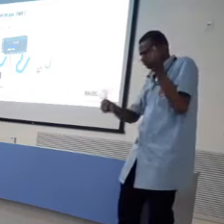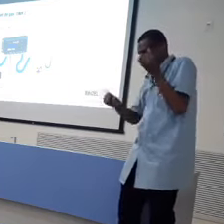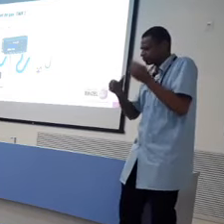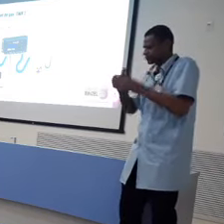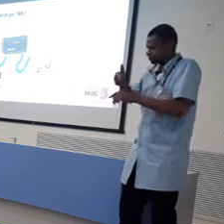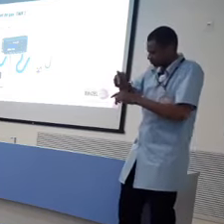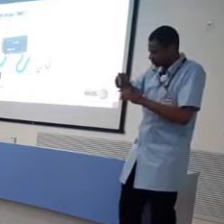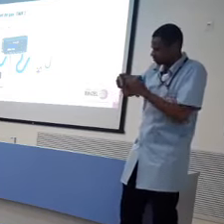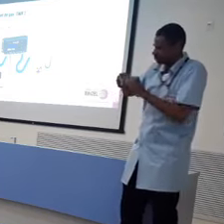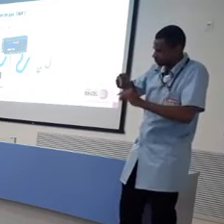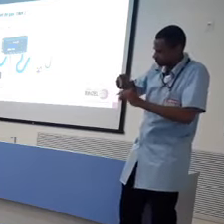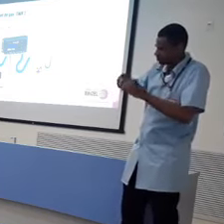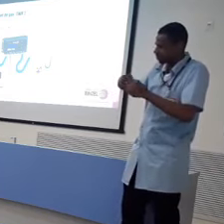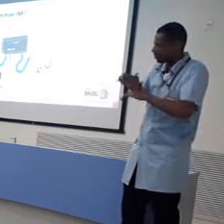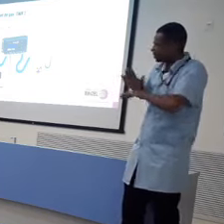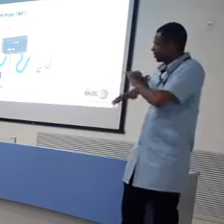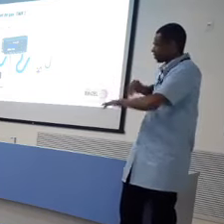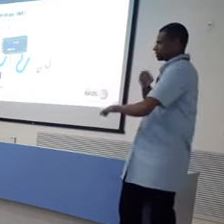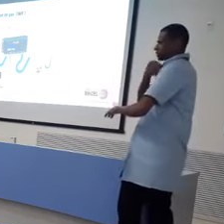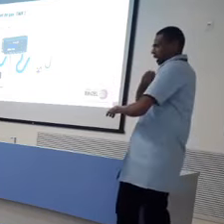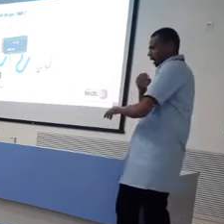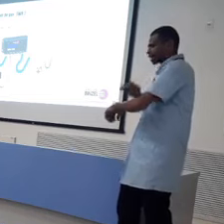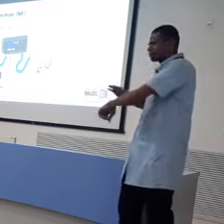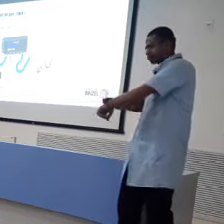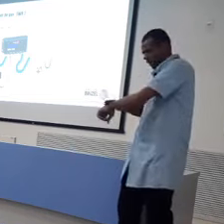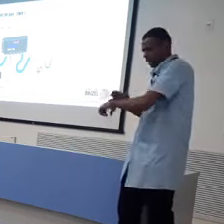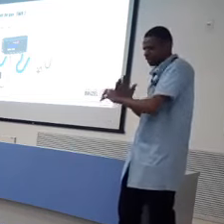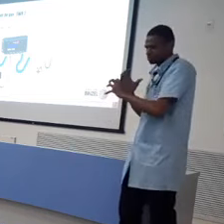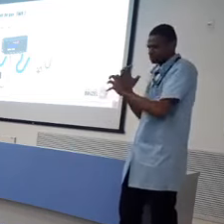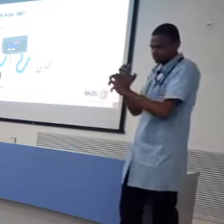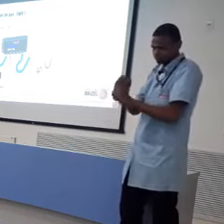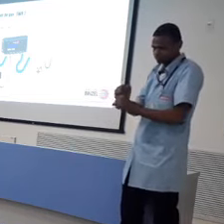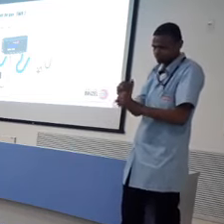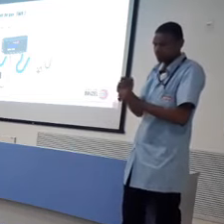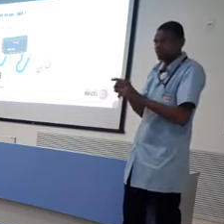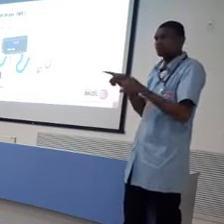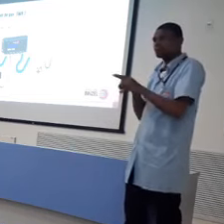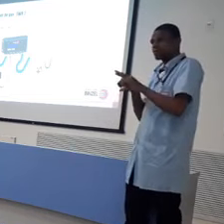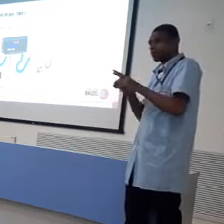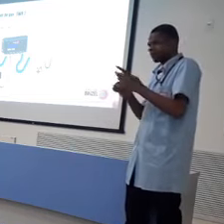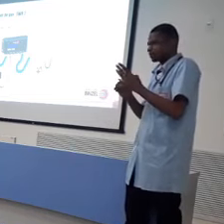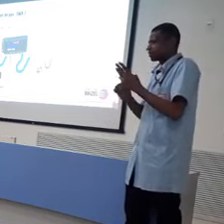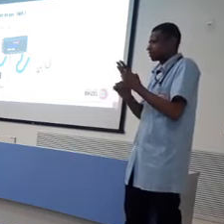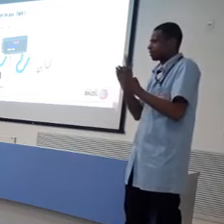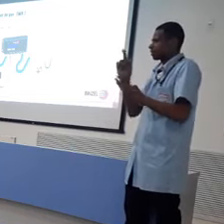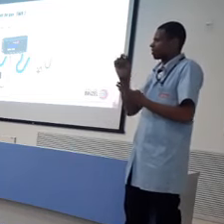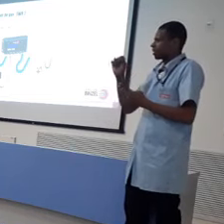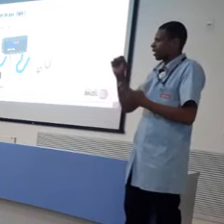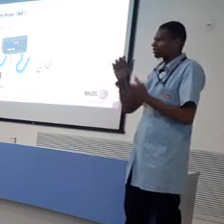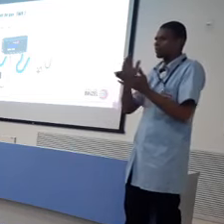obra, arame, o tempo que vai. E diversas vezes ele deixa de levar em consideração o